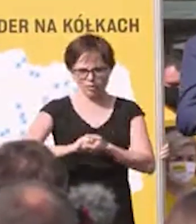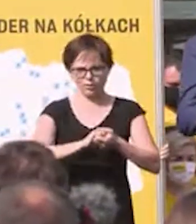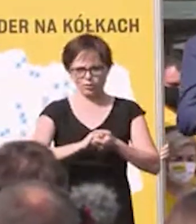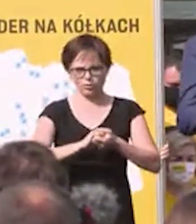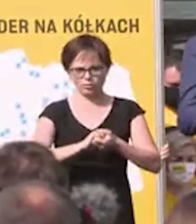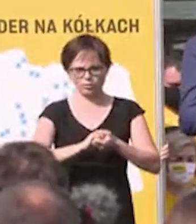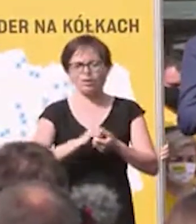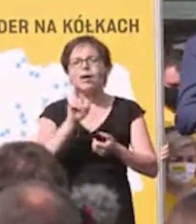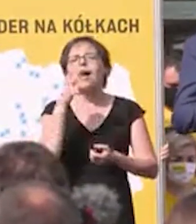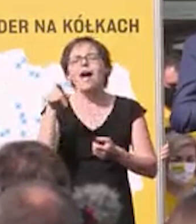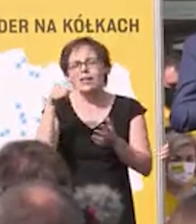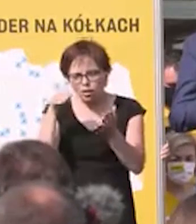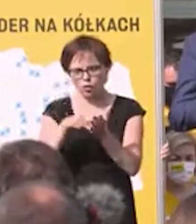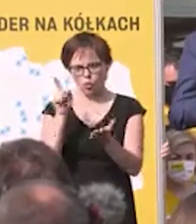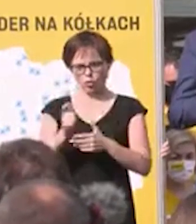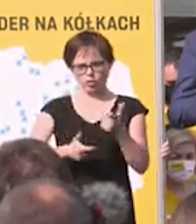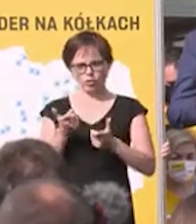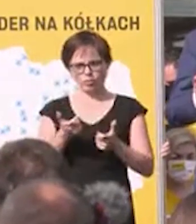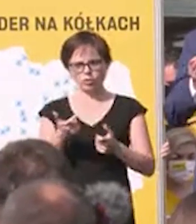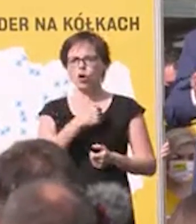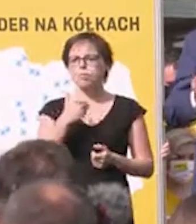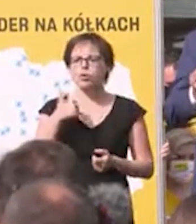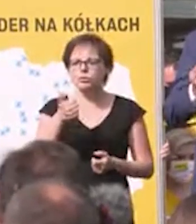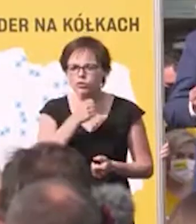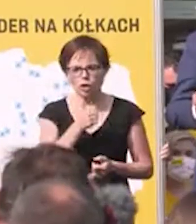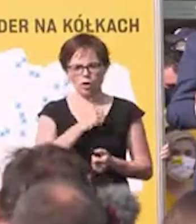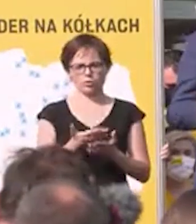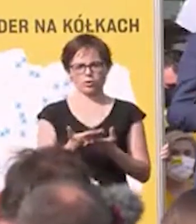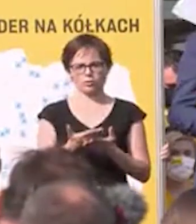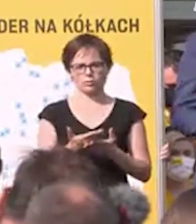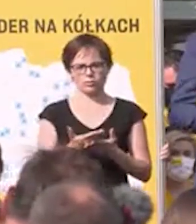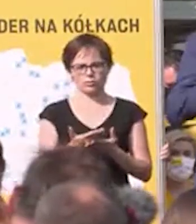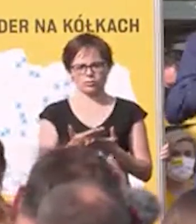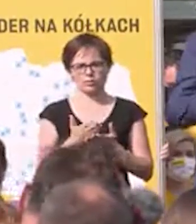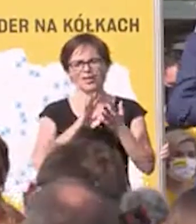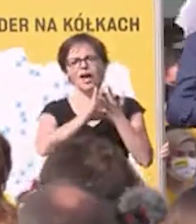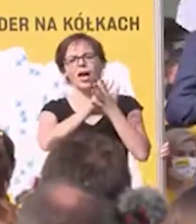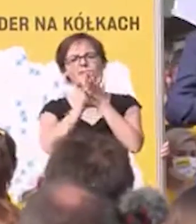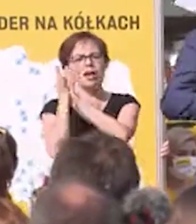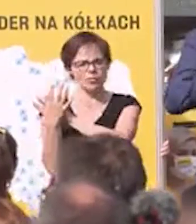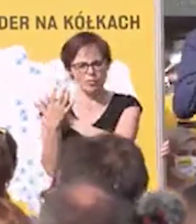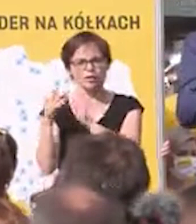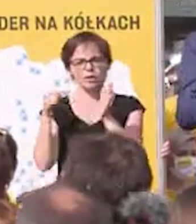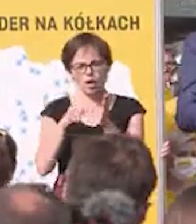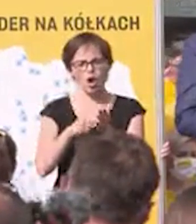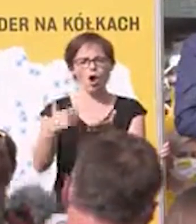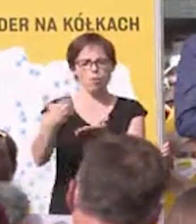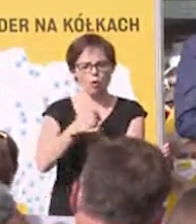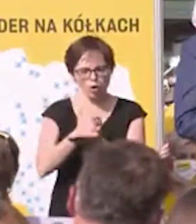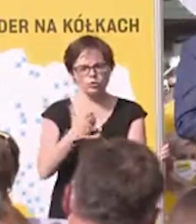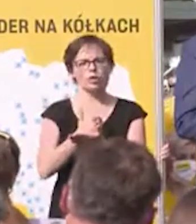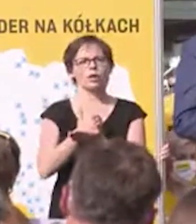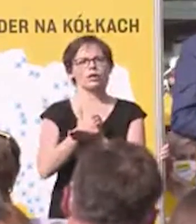marzymy? Zielonej Polski. Transformacji takiej, która pomoże nam wspólnie z innymi